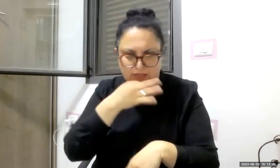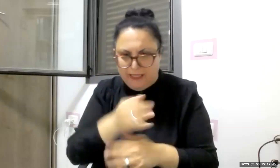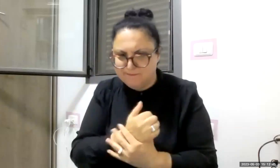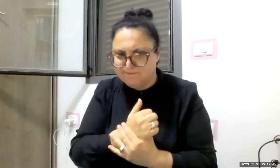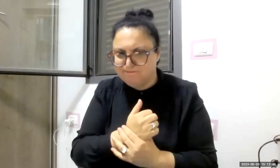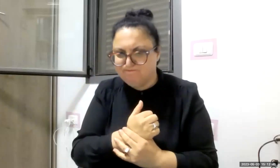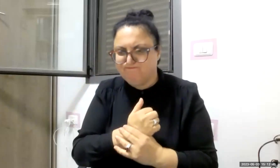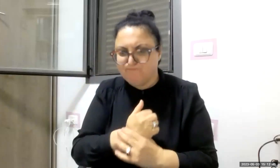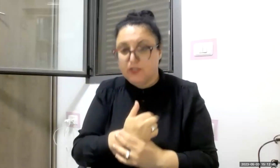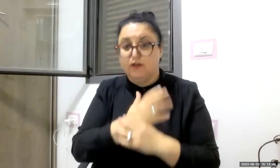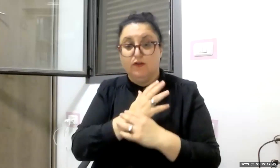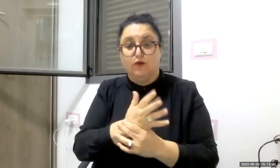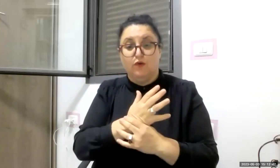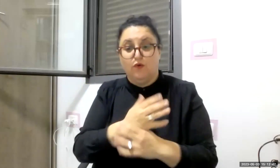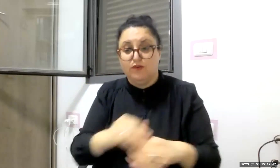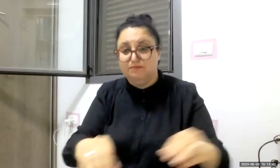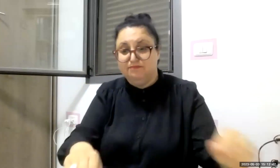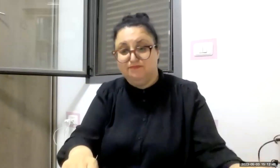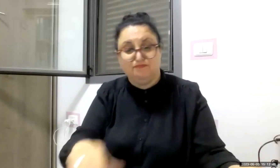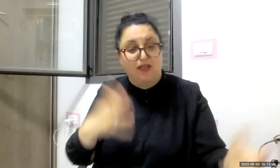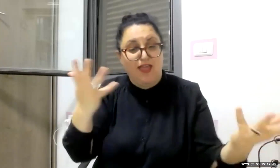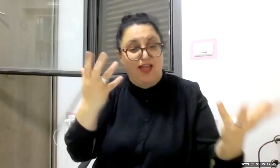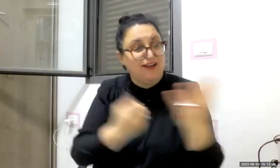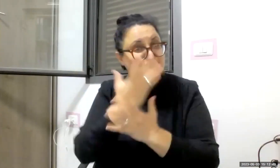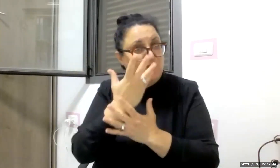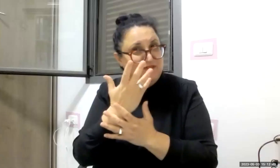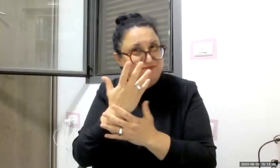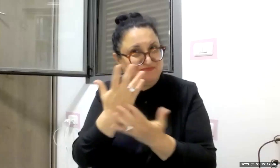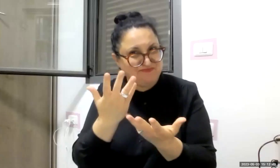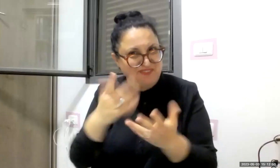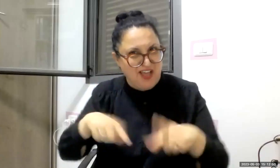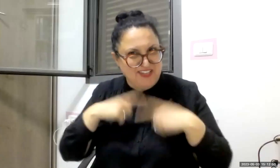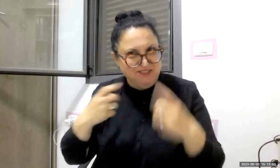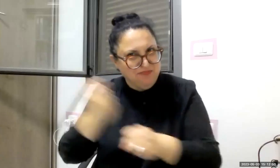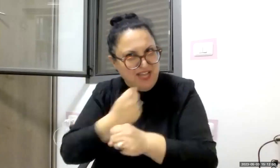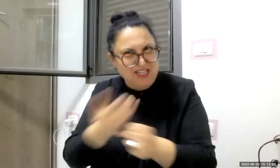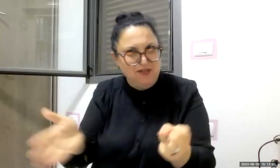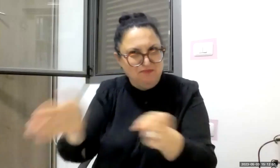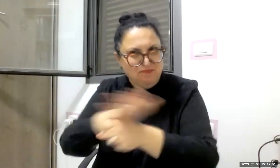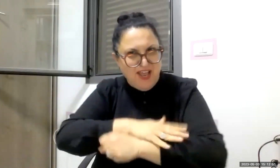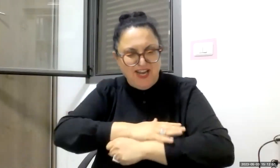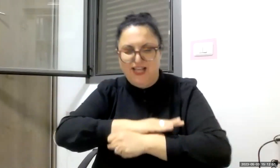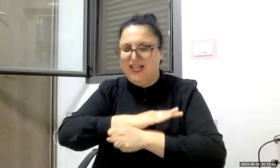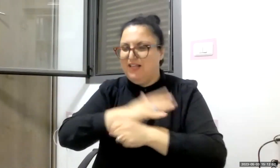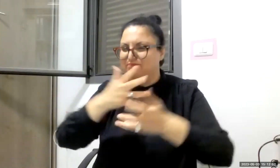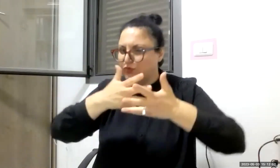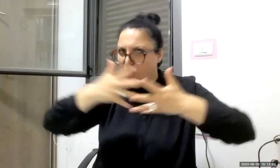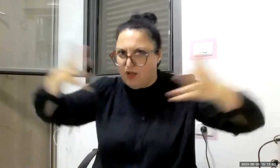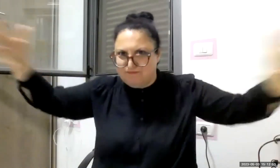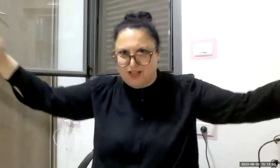הצעות לשינויים רדיקליים. אז איך ניצור באמת חיים פעילים, מלאים,